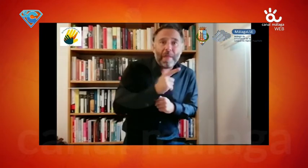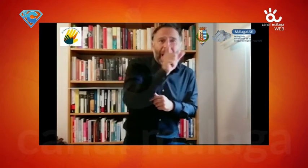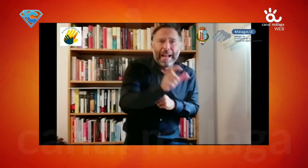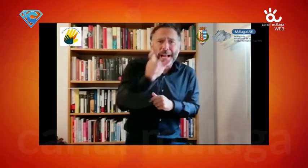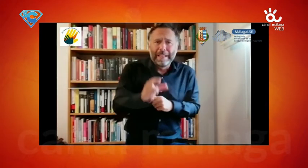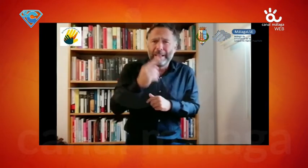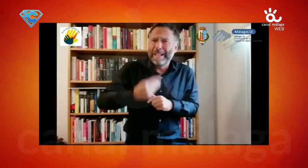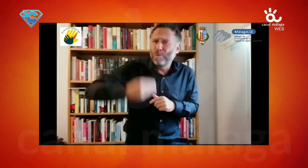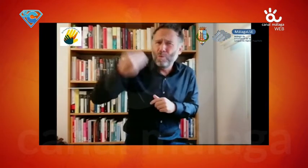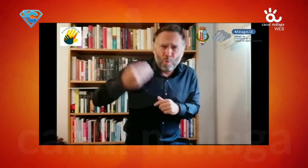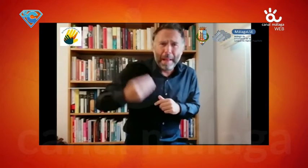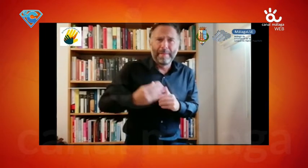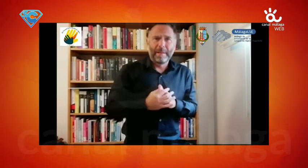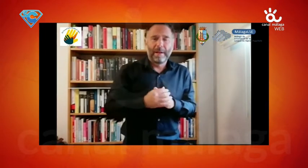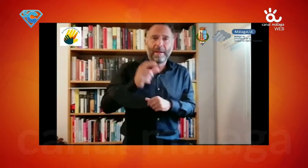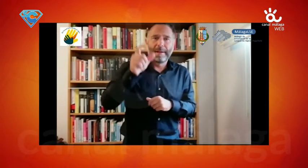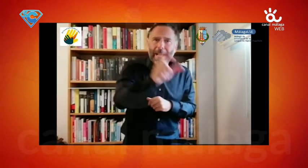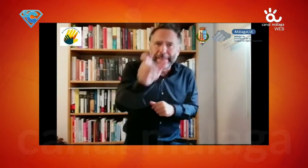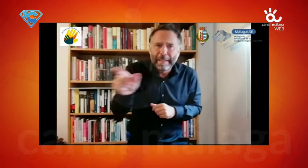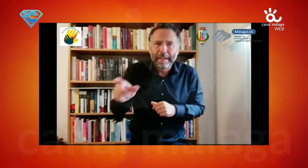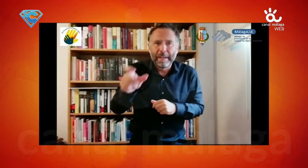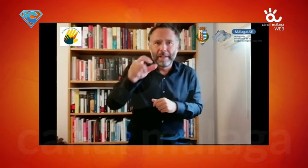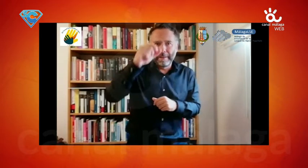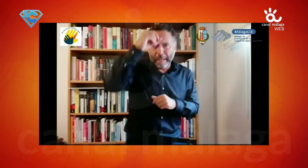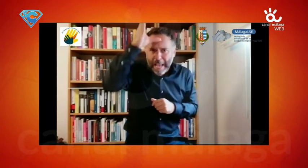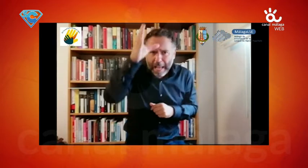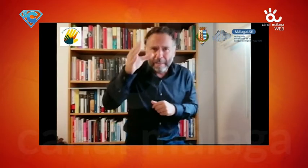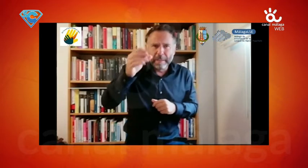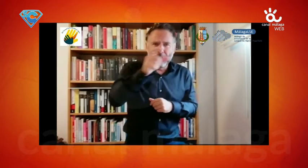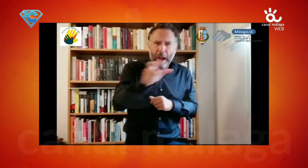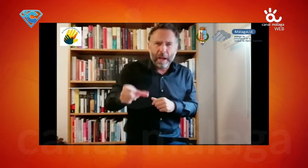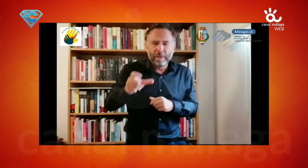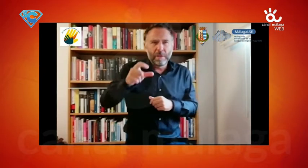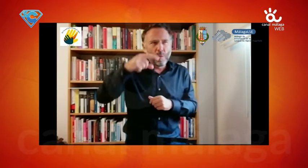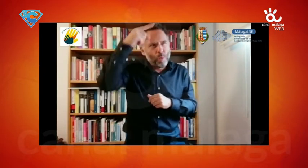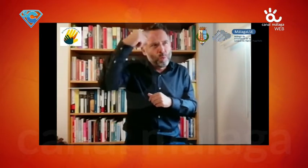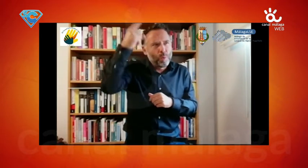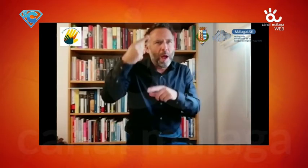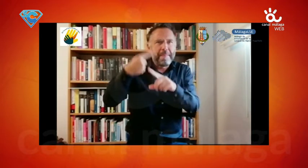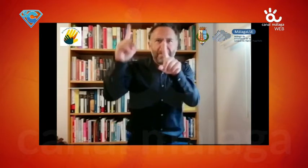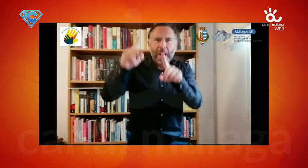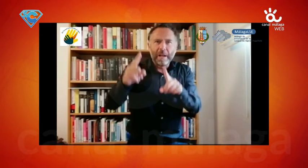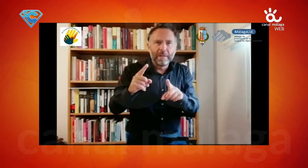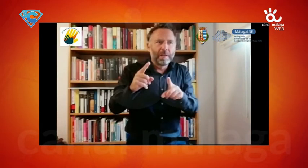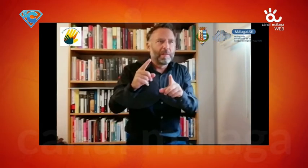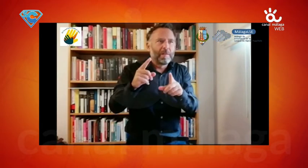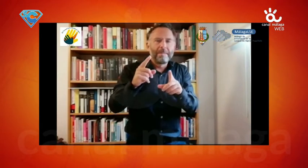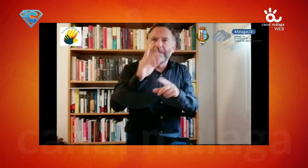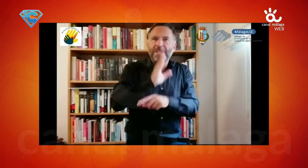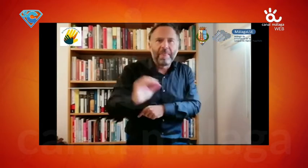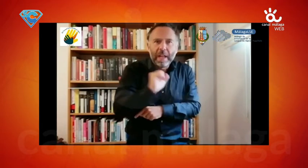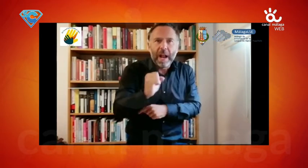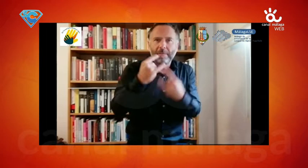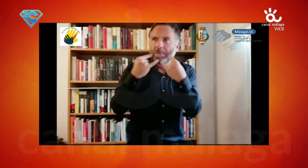gente estupenda, personas inteligentes, con una cultura diferente.